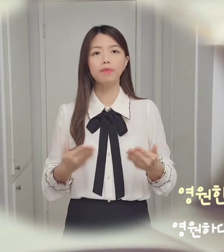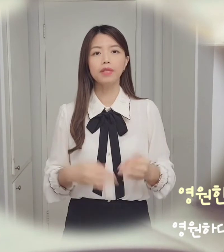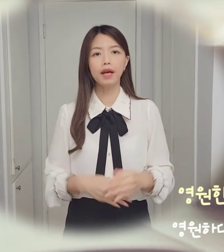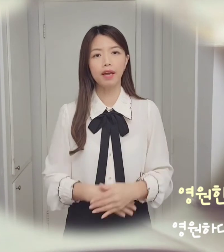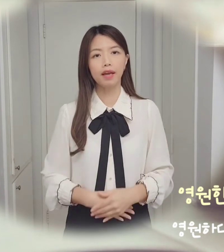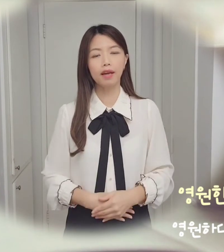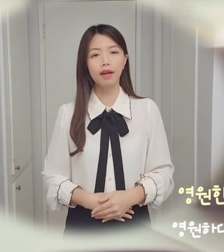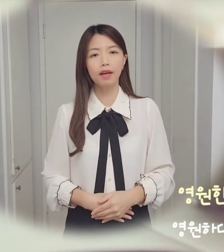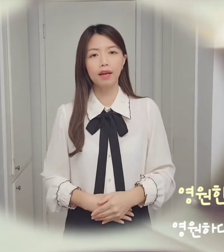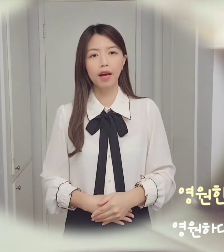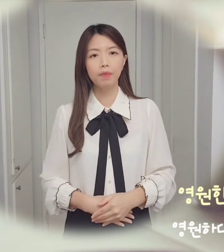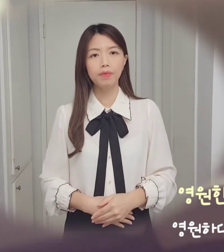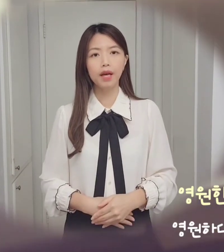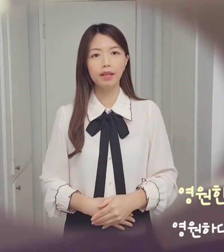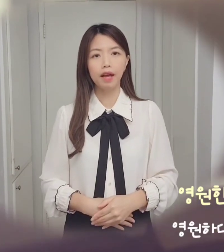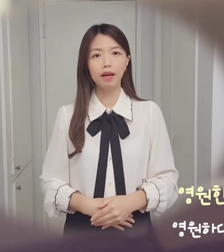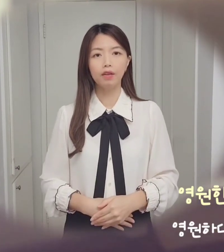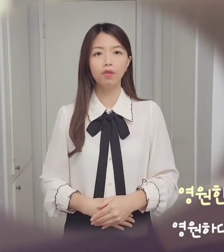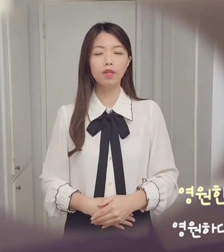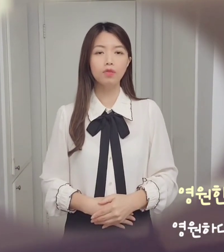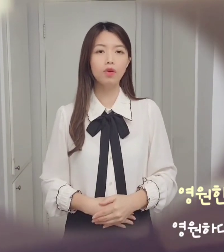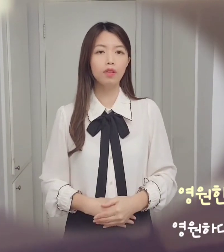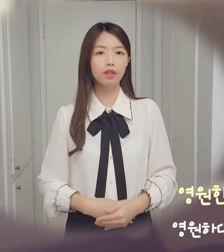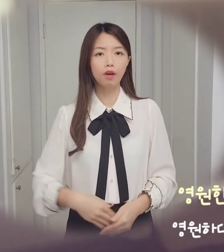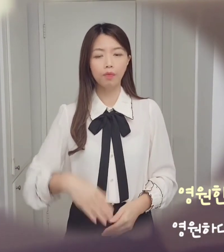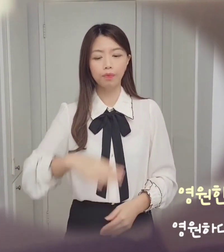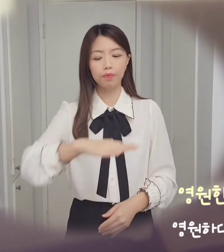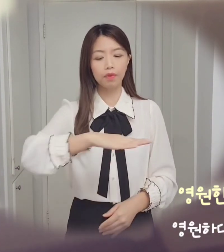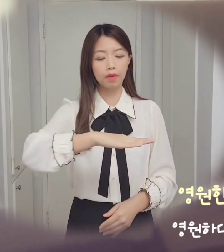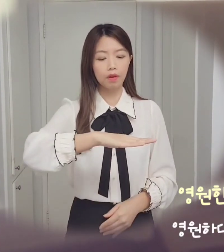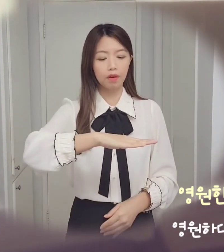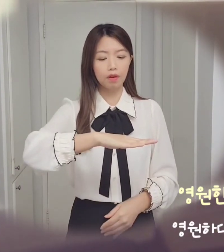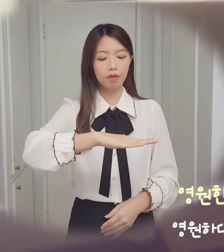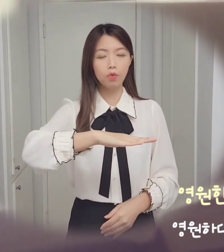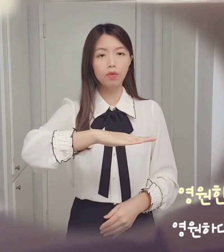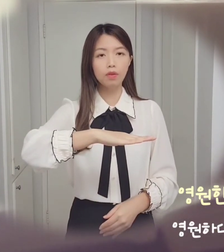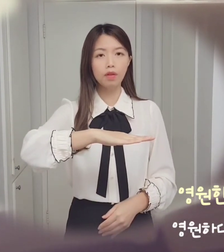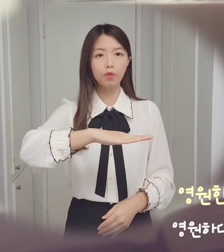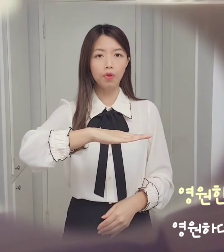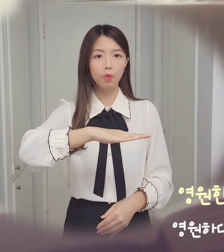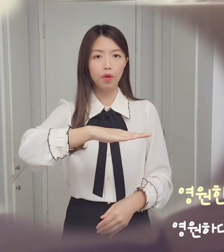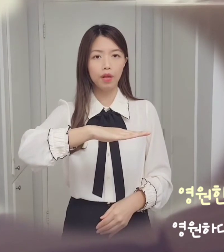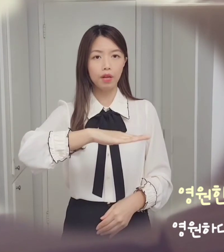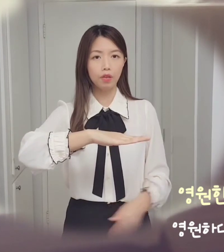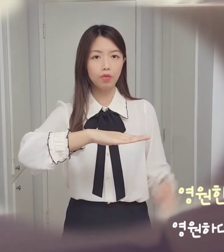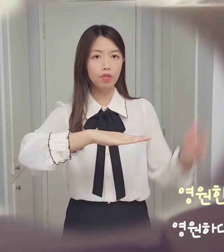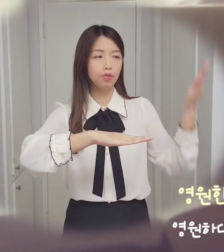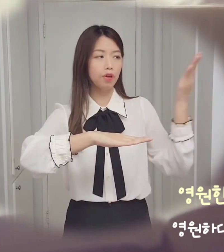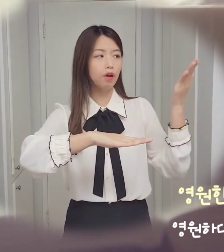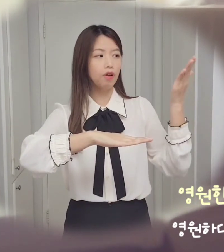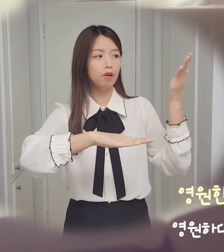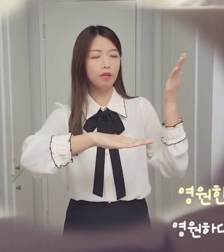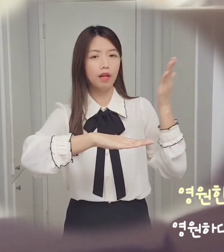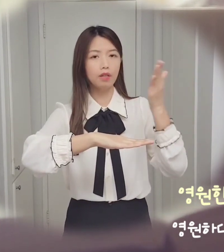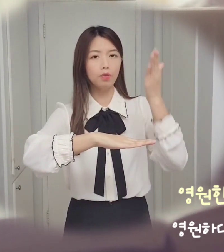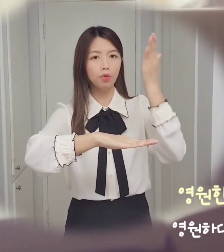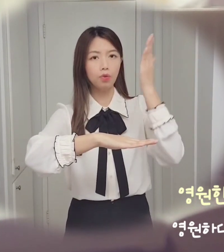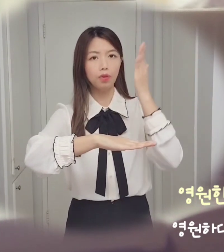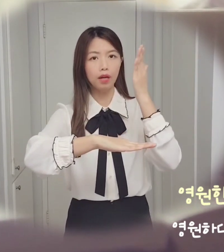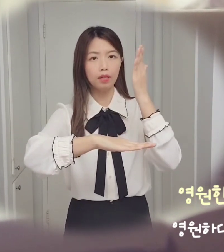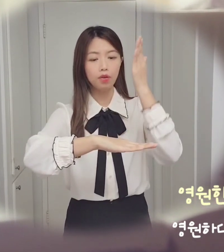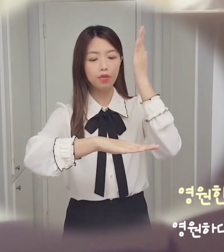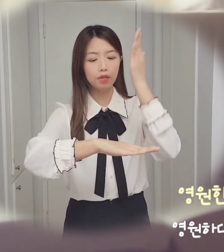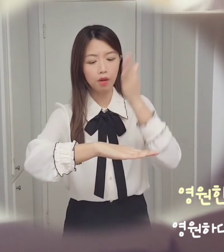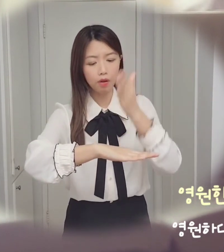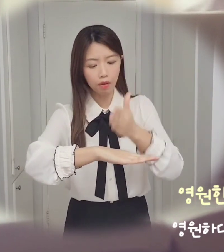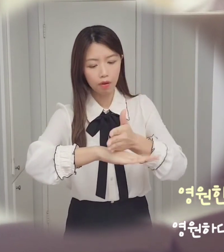주심을 감사해. 감사하다 이런 뜻의 수어는요, 손등이 위로 보이게 이렇게 두시고요, 다른